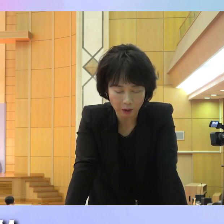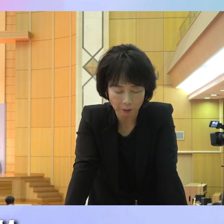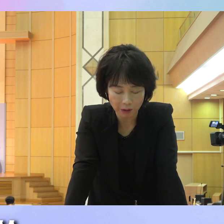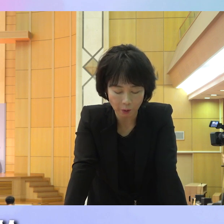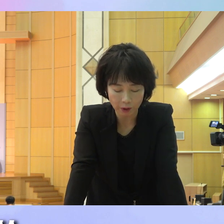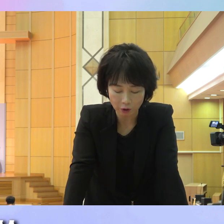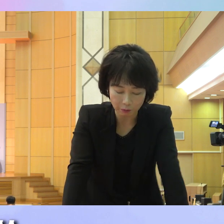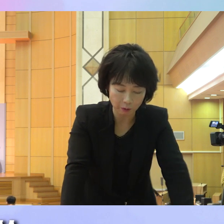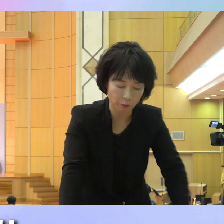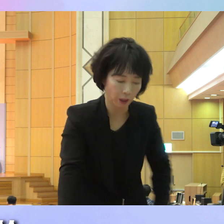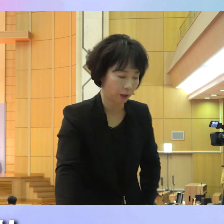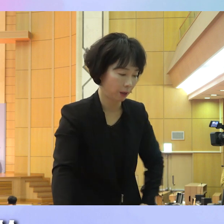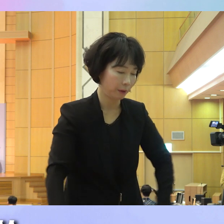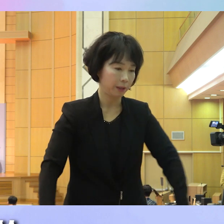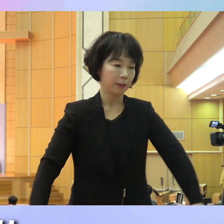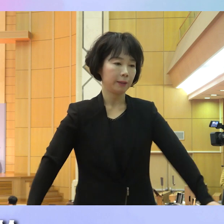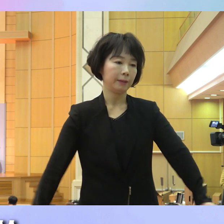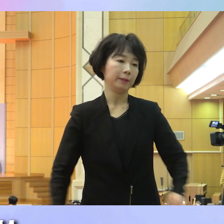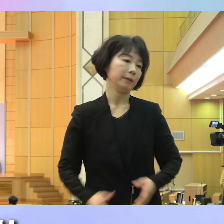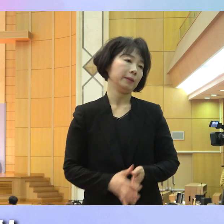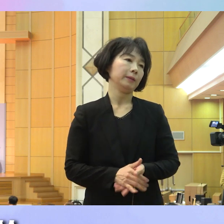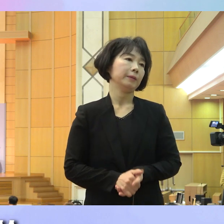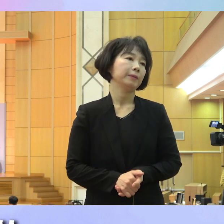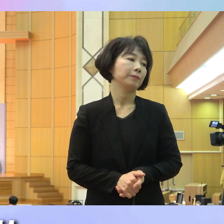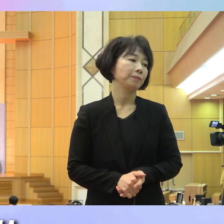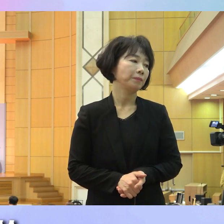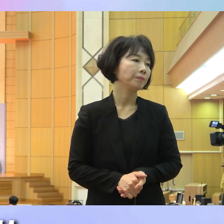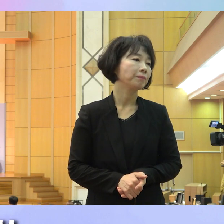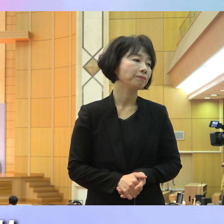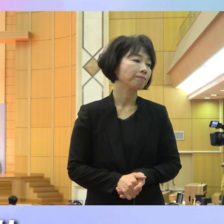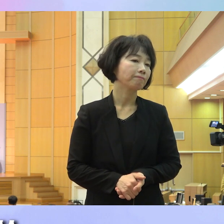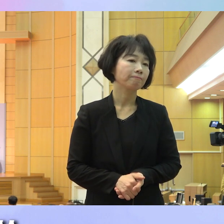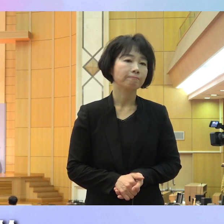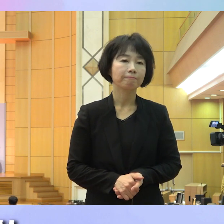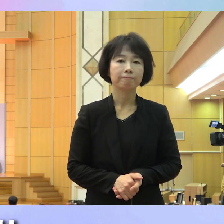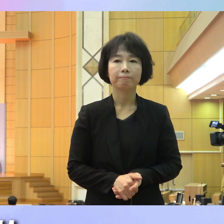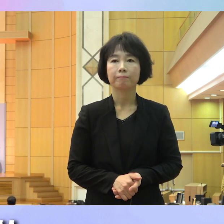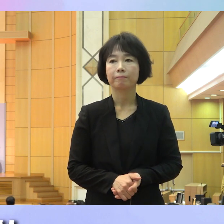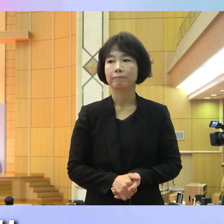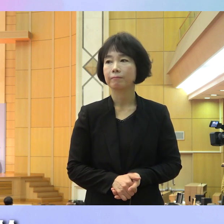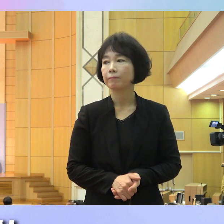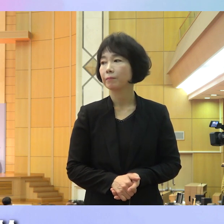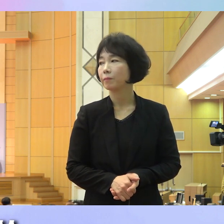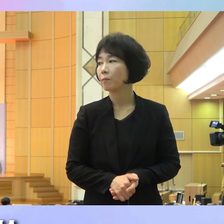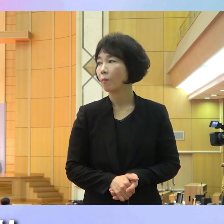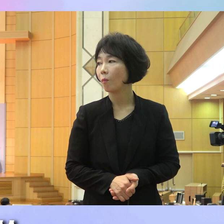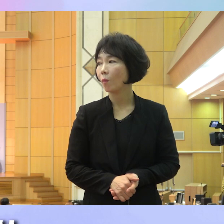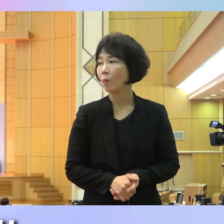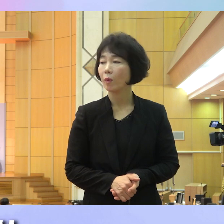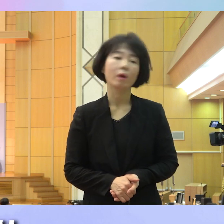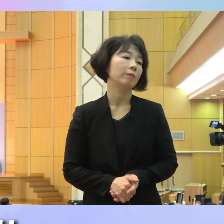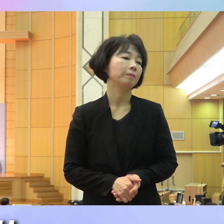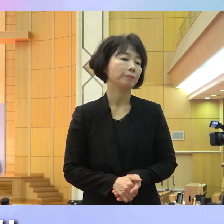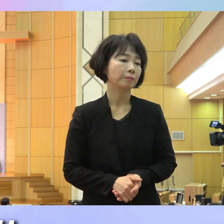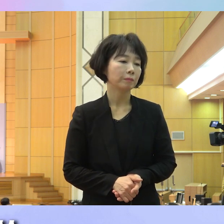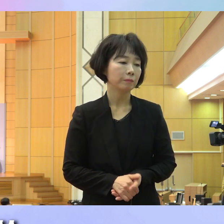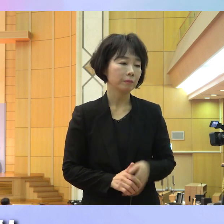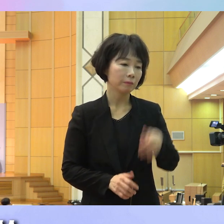예수님 이름으로 기도하옵나이다. 아멘. 성가대 찬양에 따라서 예물 드리겠습니다.